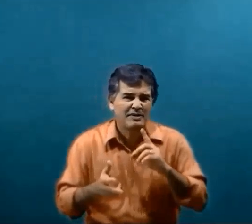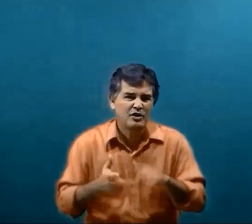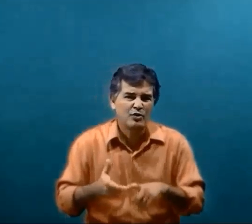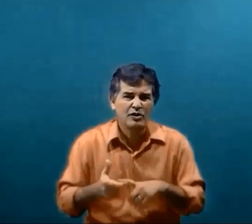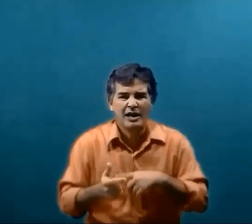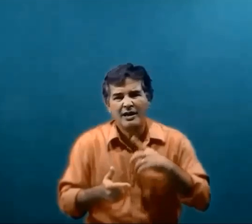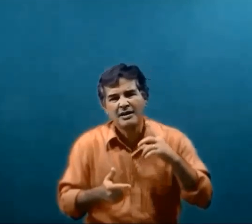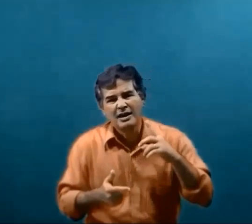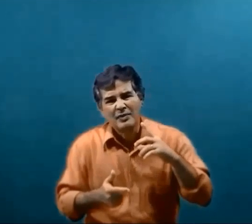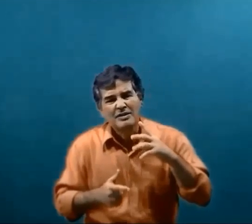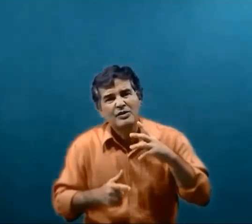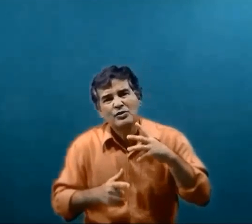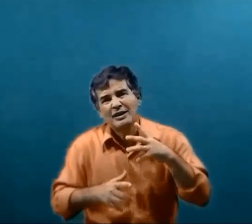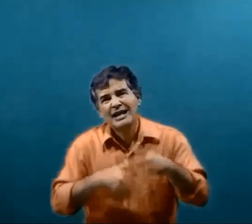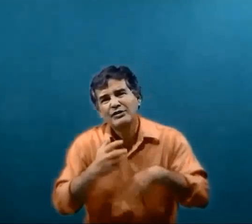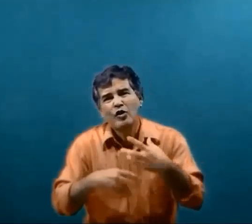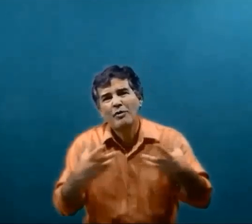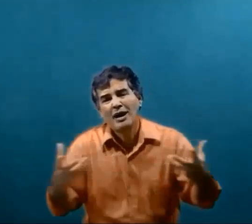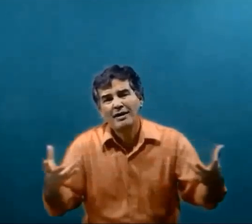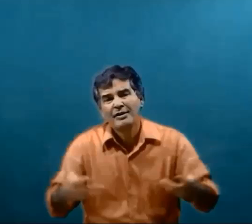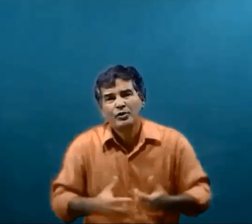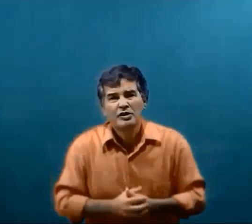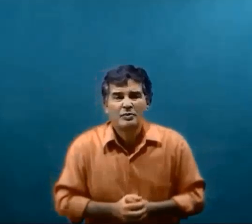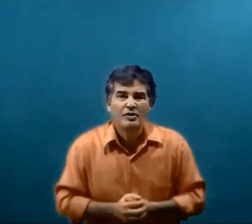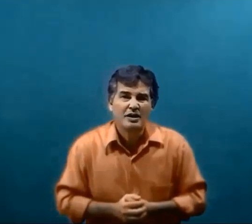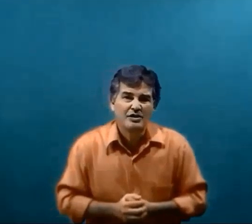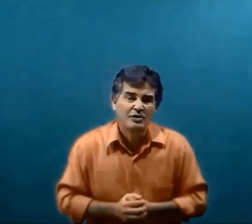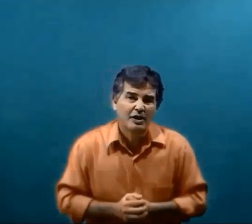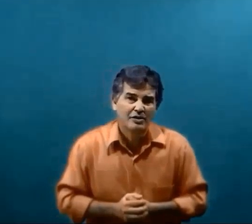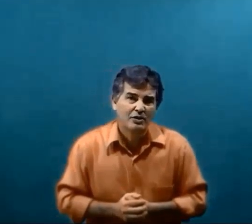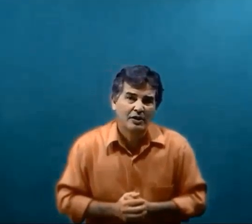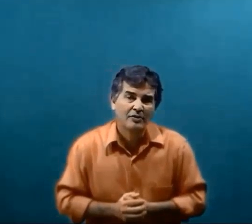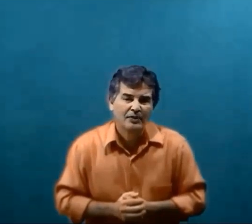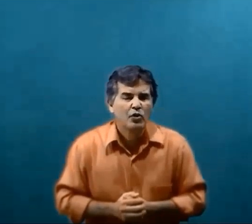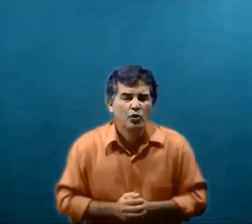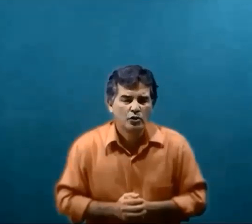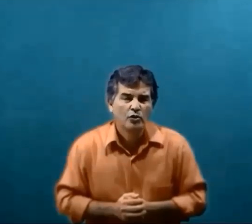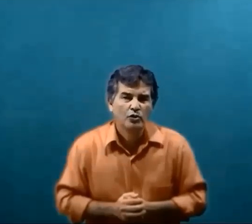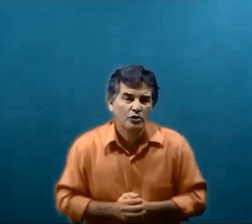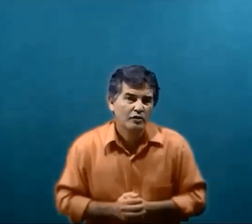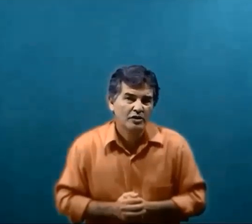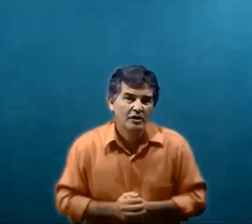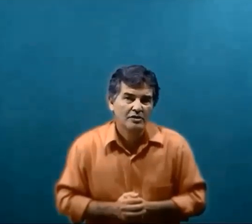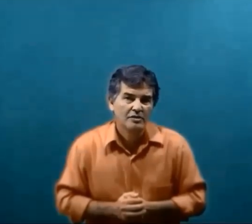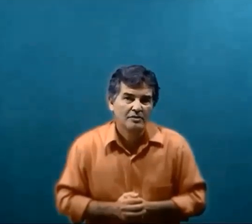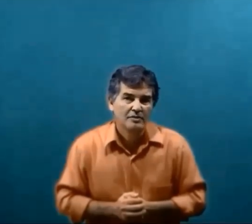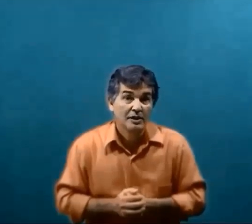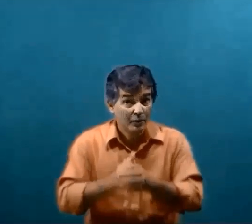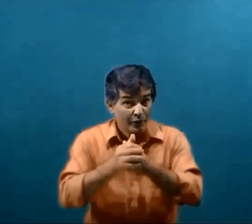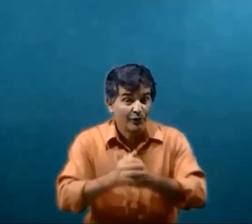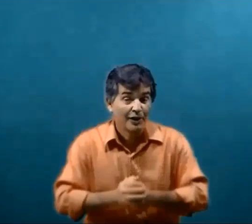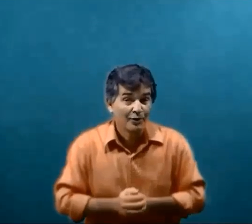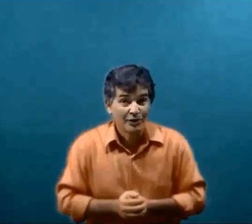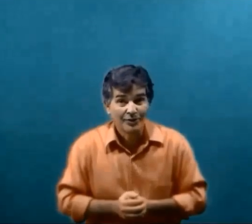preciso mudar, é preciso transformar todo esse processo educacional. E eu conto com todos vocês. E pode contar comigo.